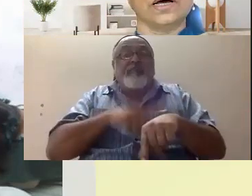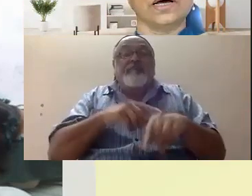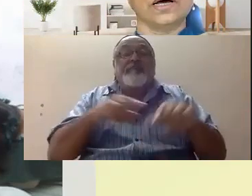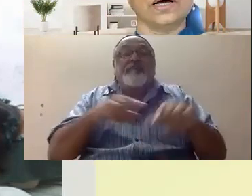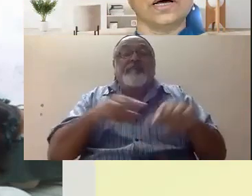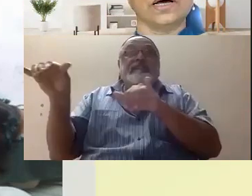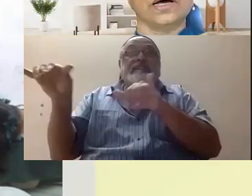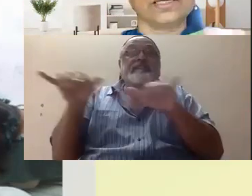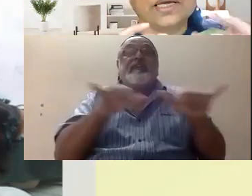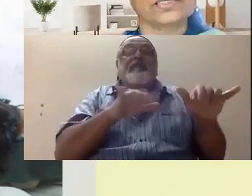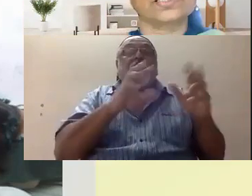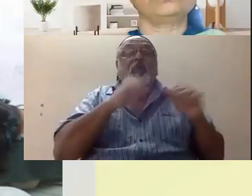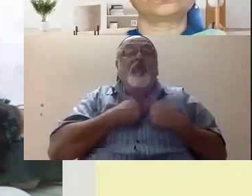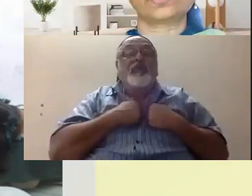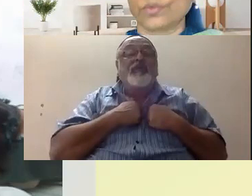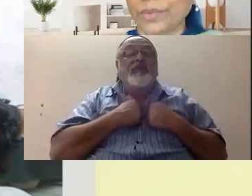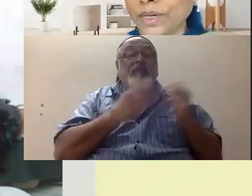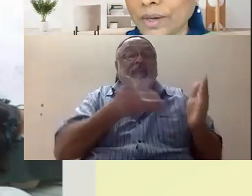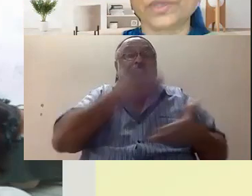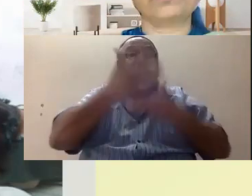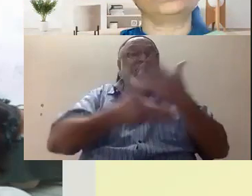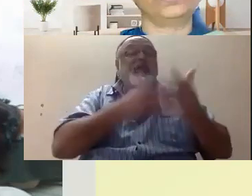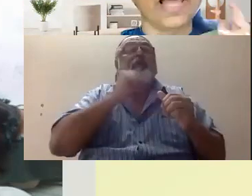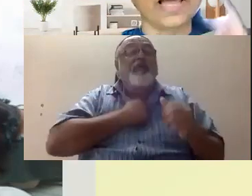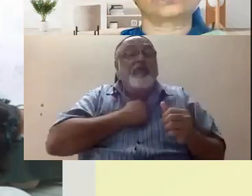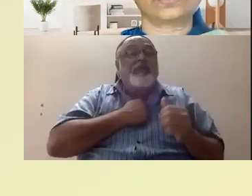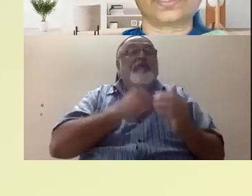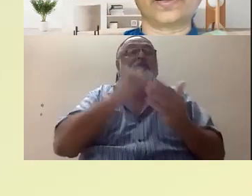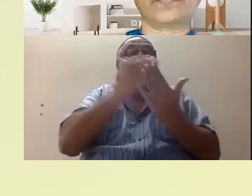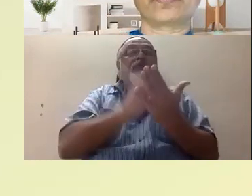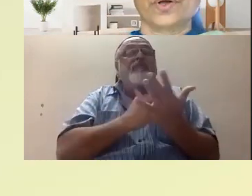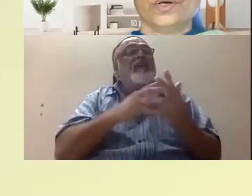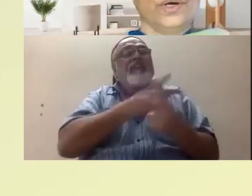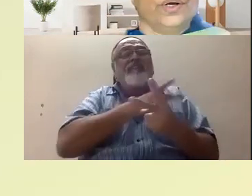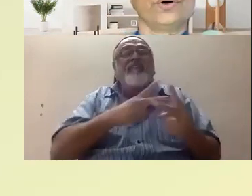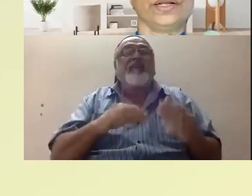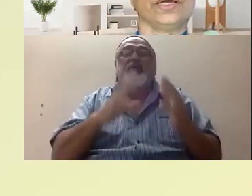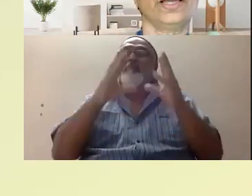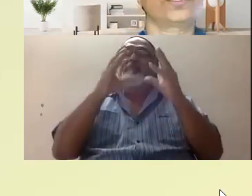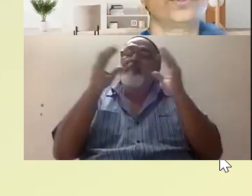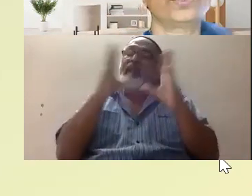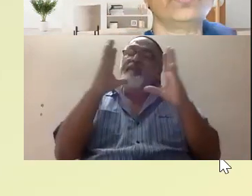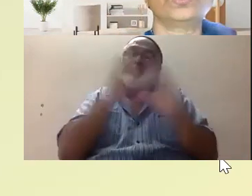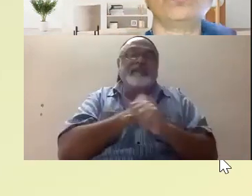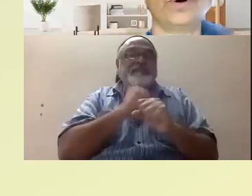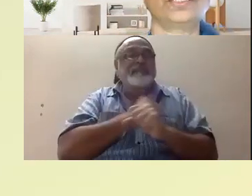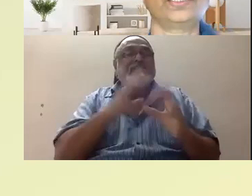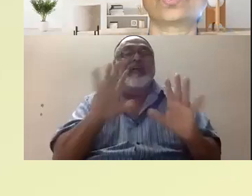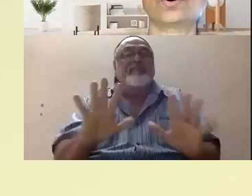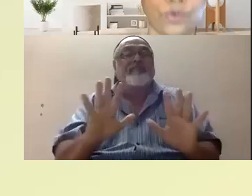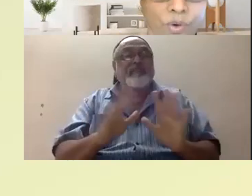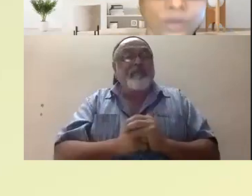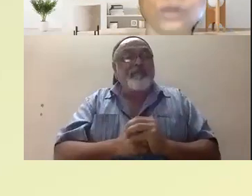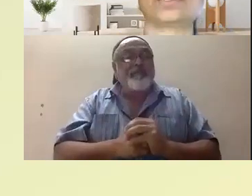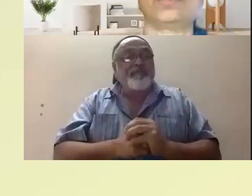हमारी जो ट्रेनिंग होती है ये सब चीज़ों में अभी भी लैक करता है. So anyway, to come to the point,